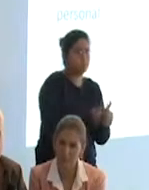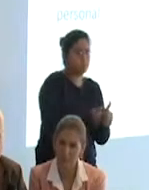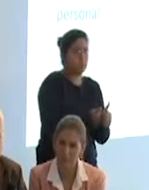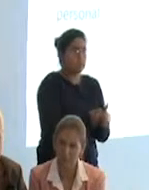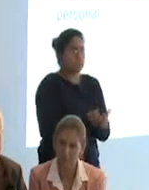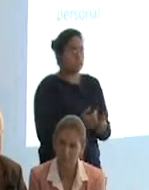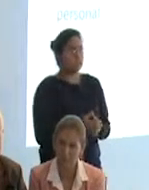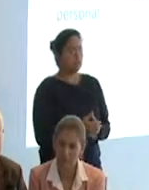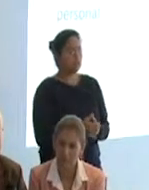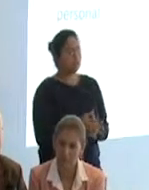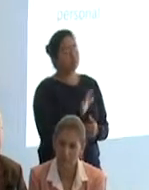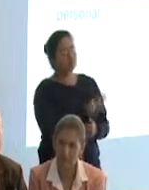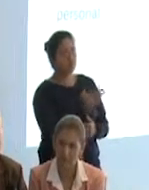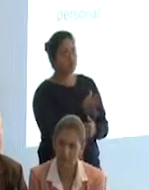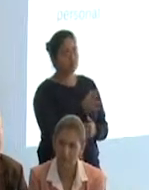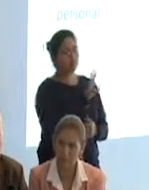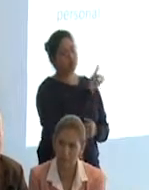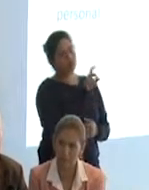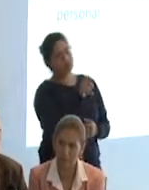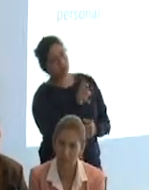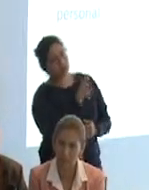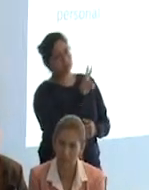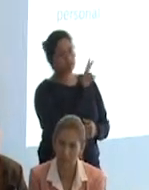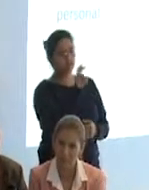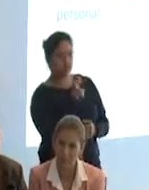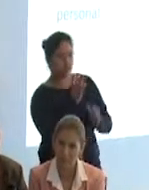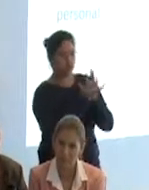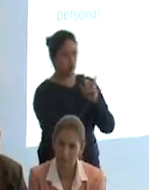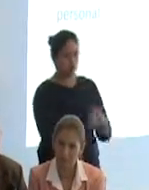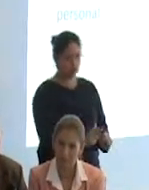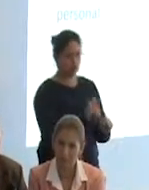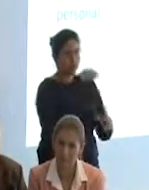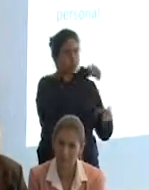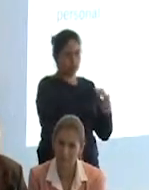Hay más o menos 26 o 27 alumnos en cada clase.